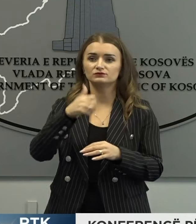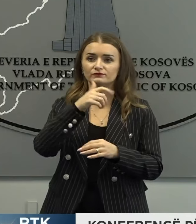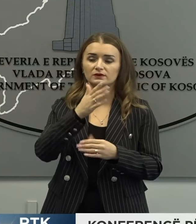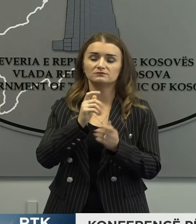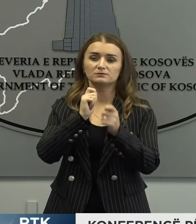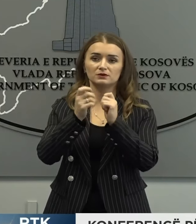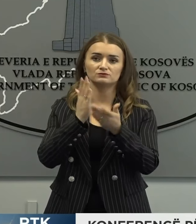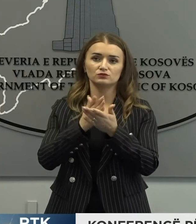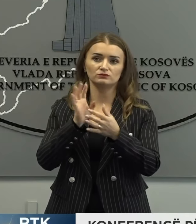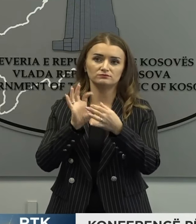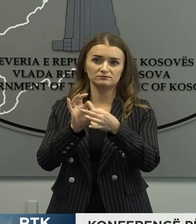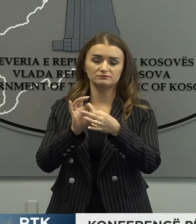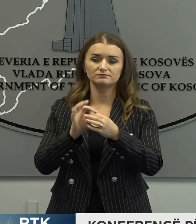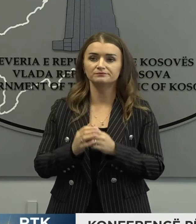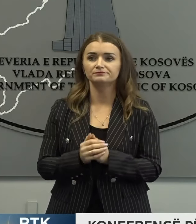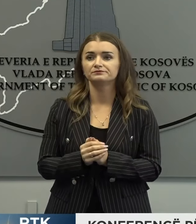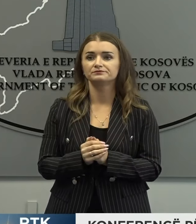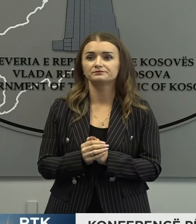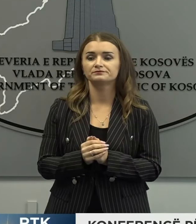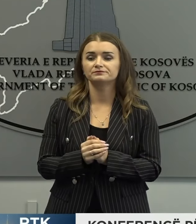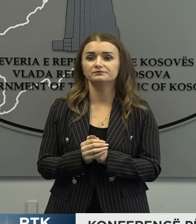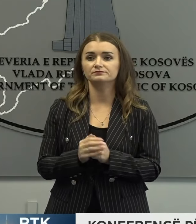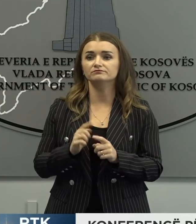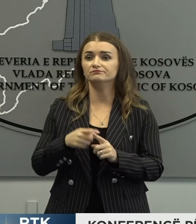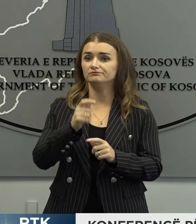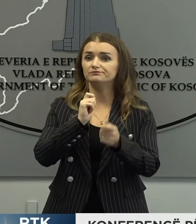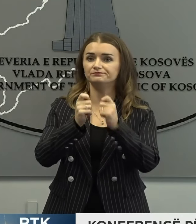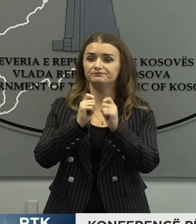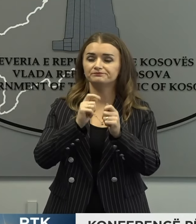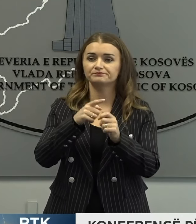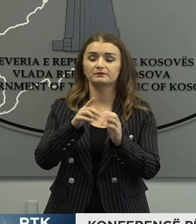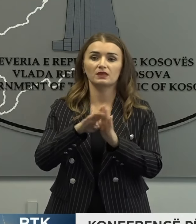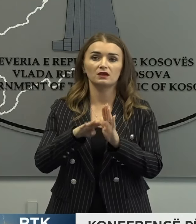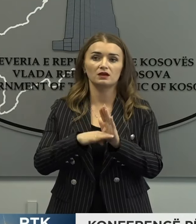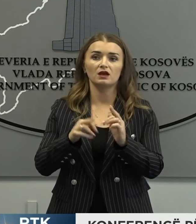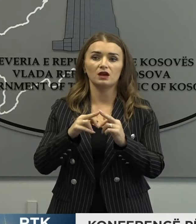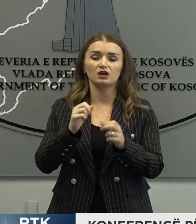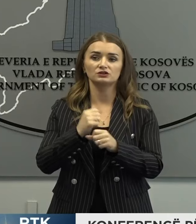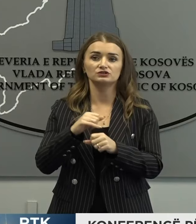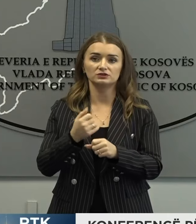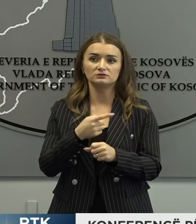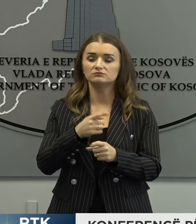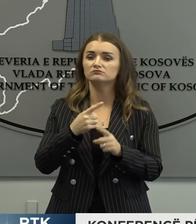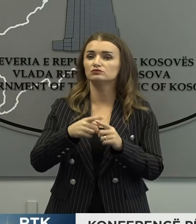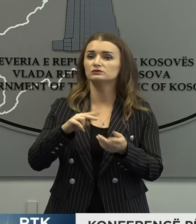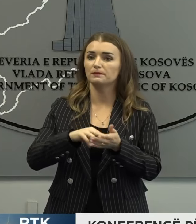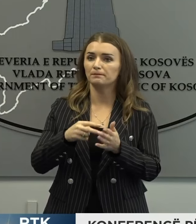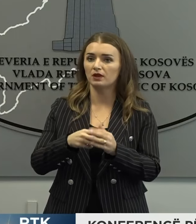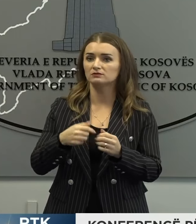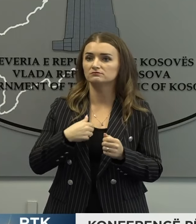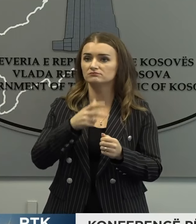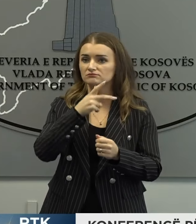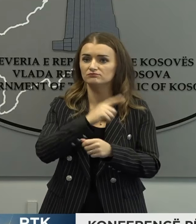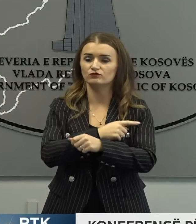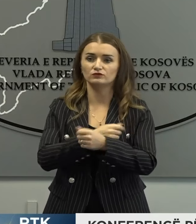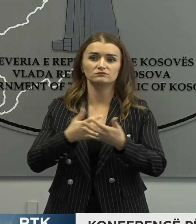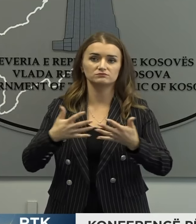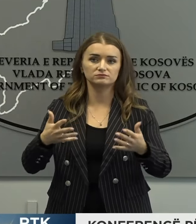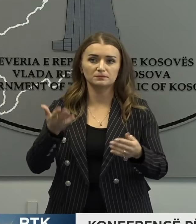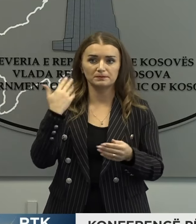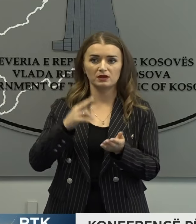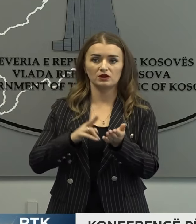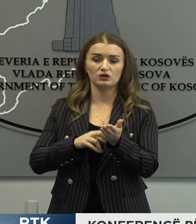si WBIF. Negocimin e agjendës së reformave dhe planit rritjes e kemi filluar që nga nëntori vitit kaluar, përmes